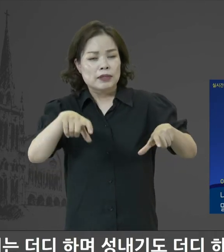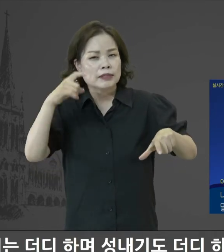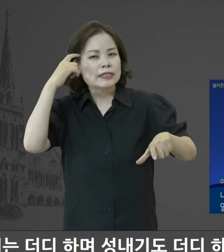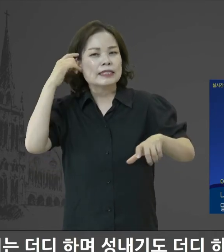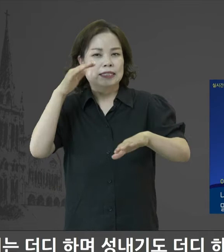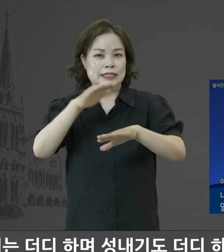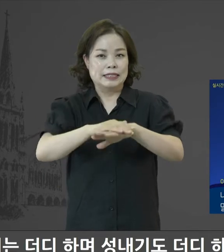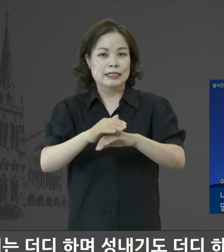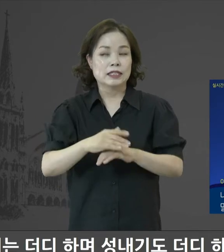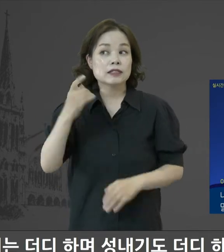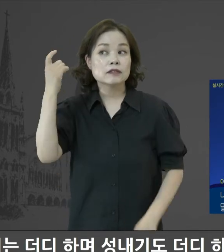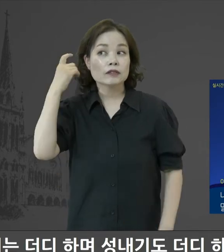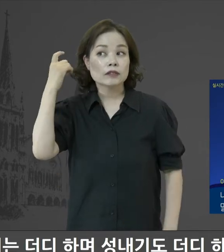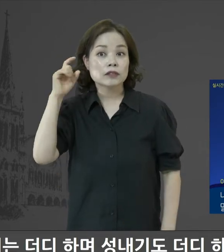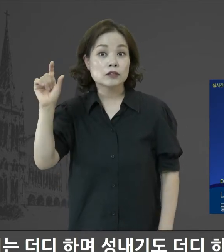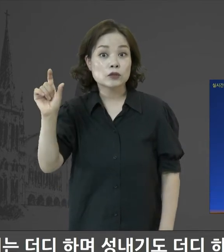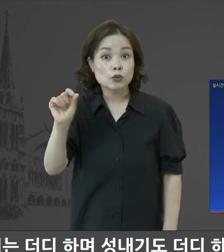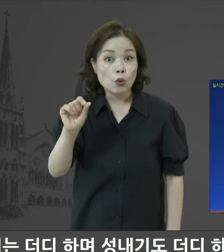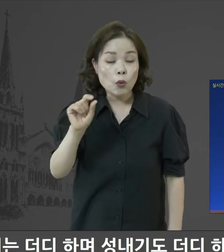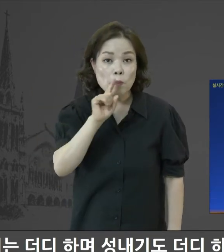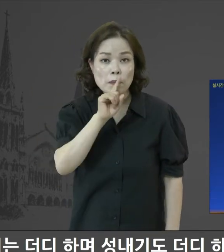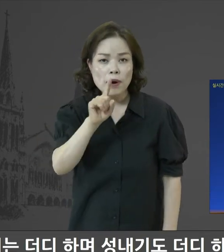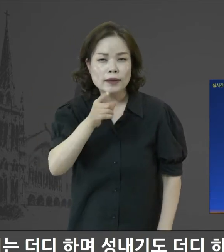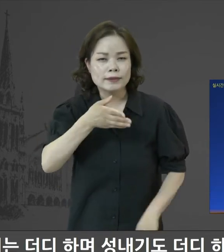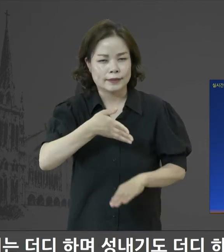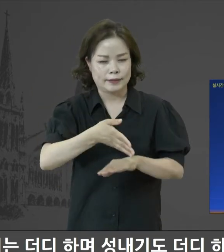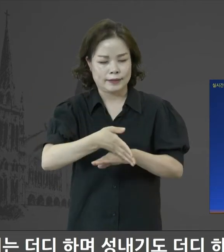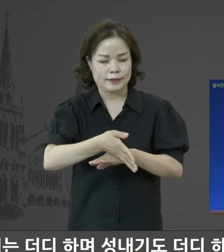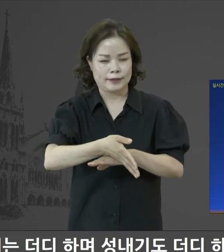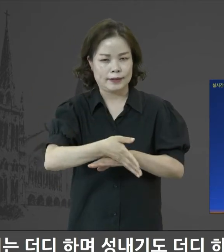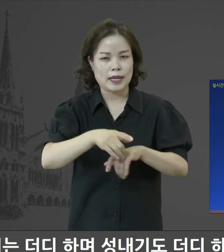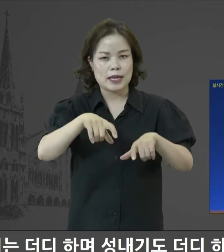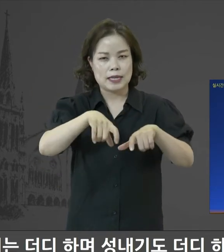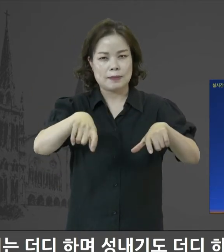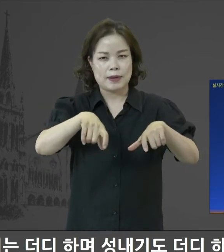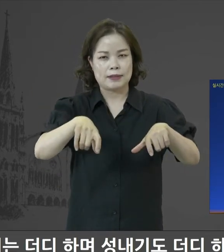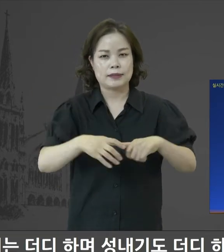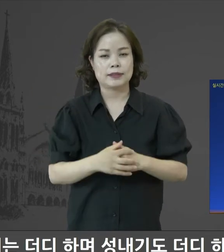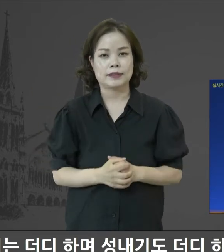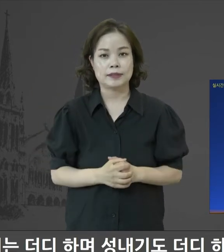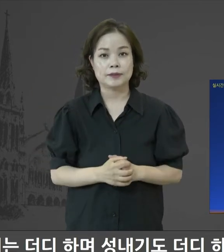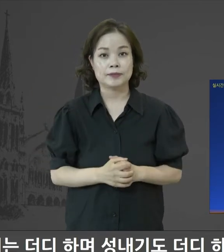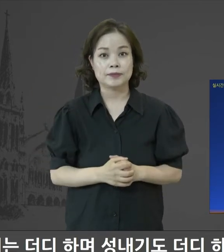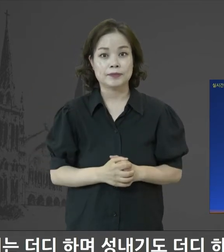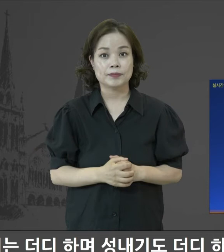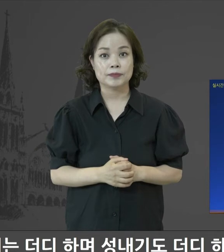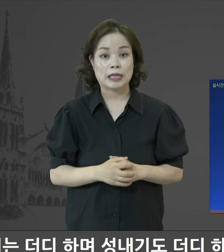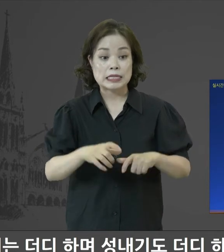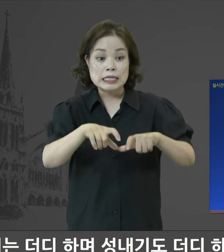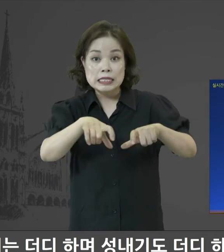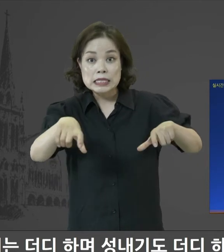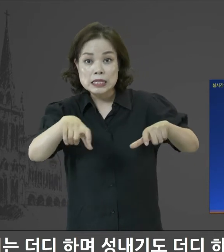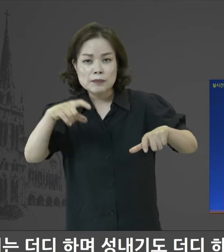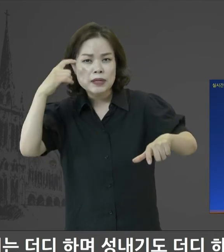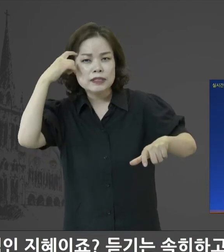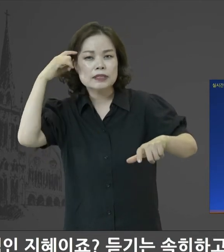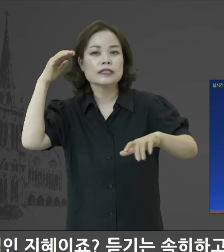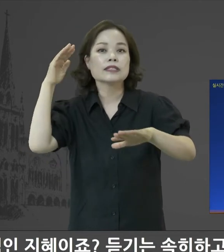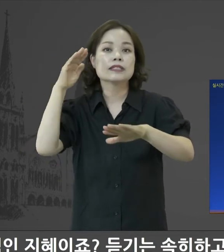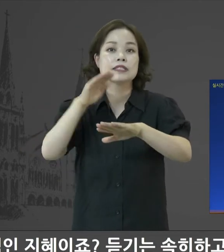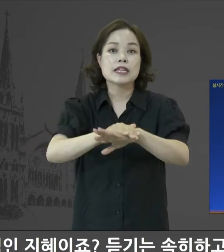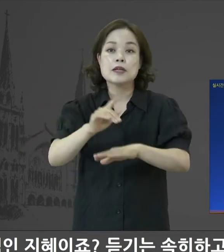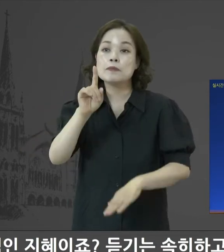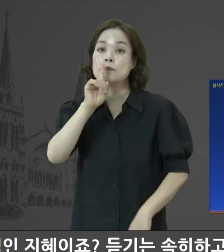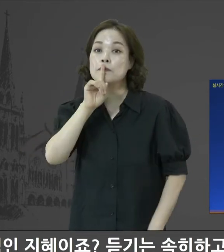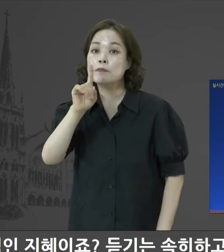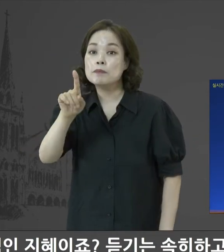지혜이죠. 듣기는 속히 하고 말하기는 더디하라. 일반적인 지혜입니다. 근데 이 일반적인 지혜를